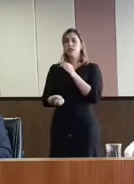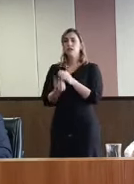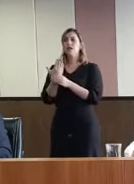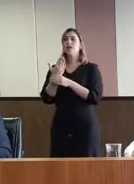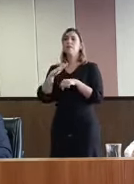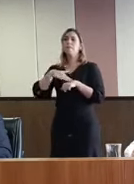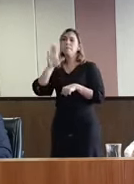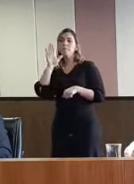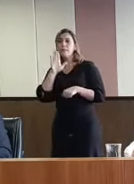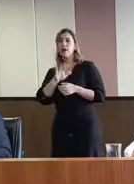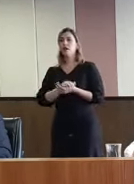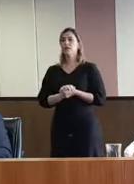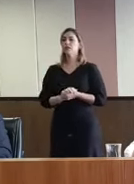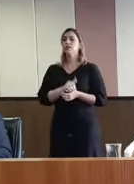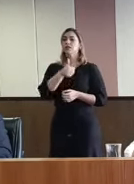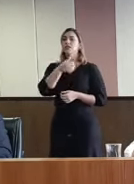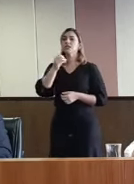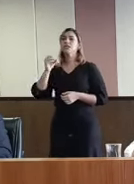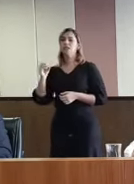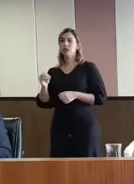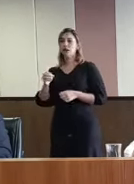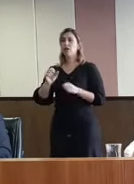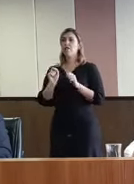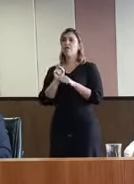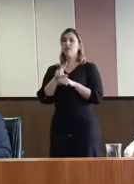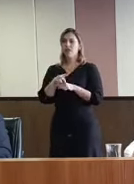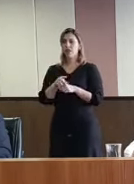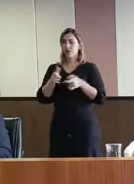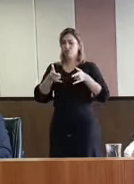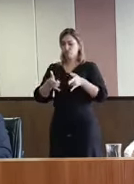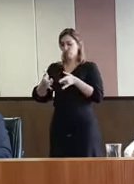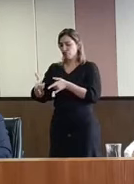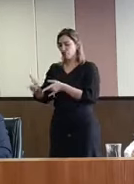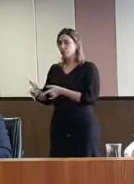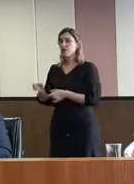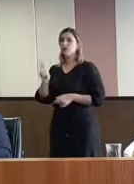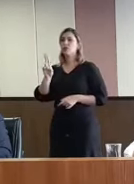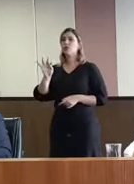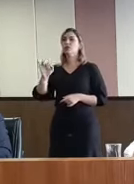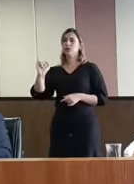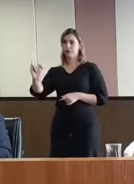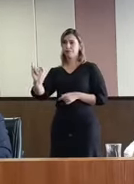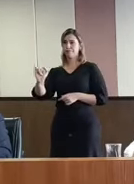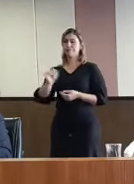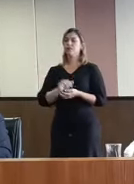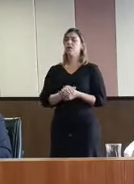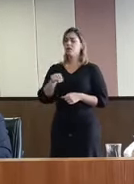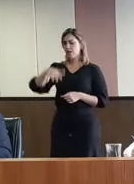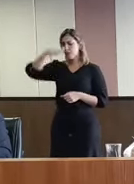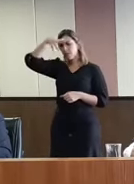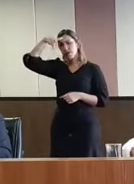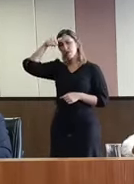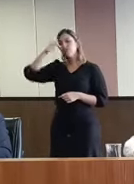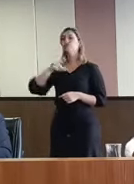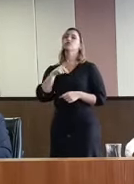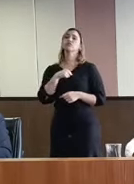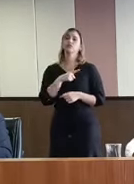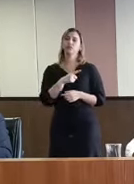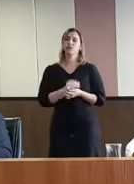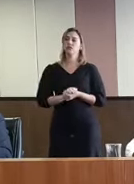em tempo recorde de mais 100 leitos de UTI, o que dá 179 leitos. No estado de Mato Grosso, nós